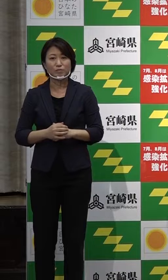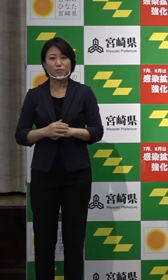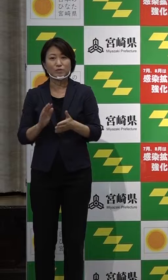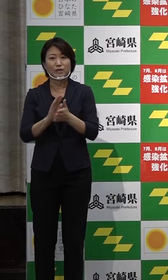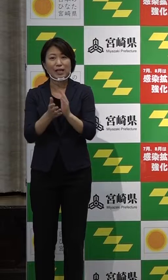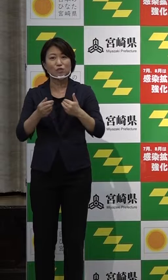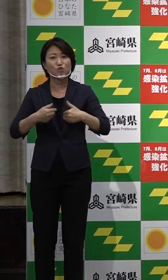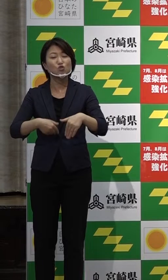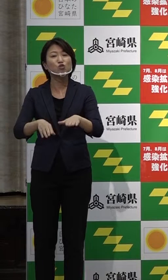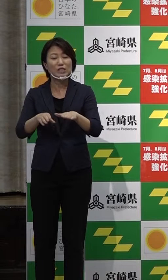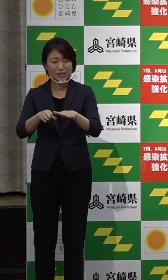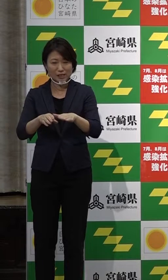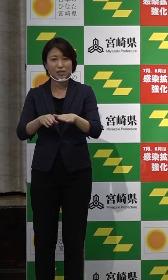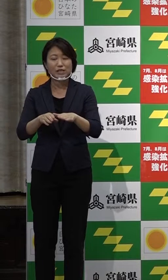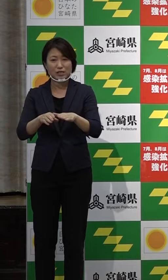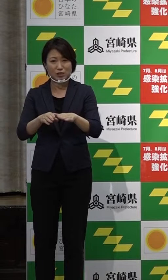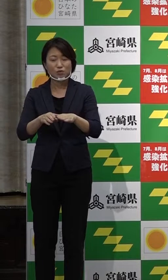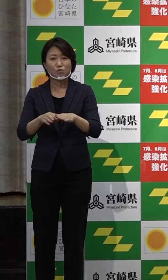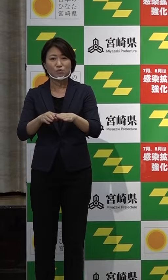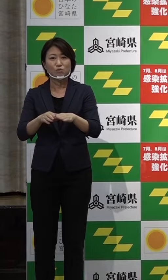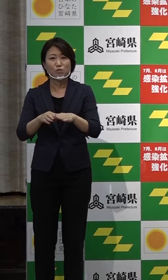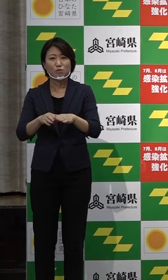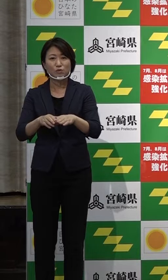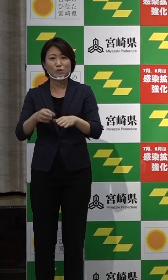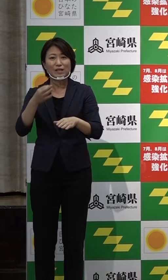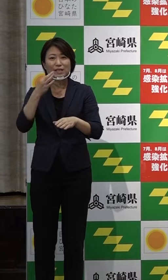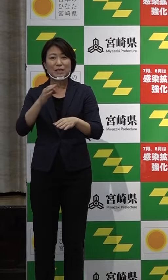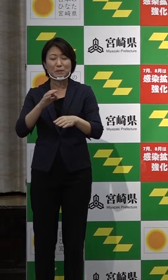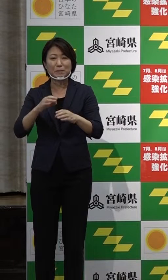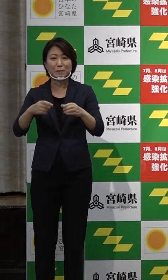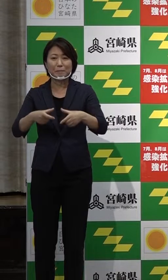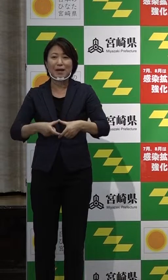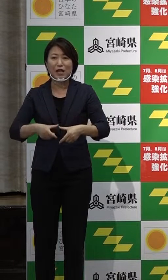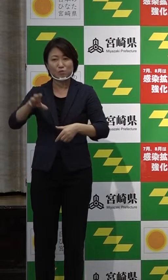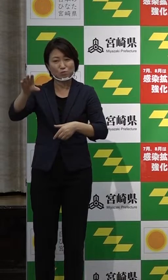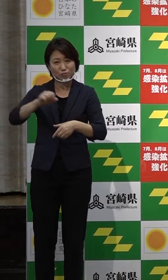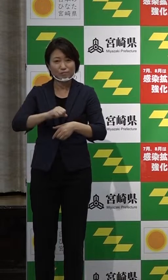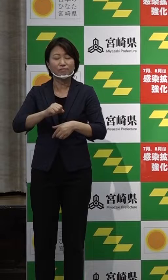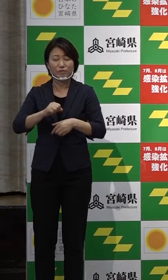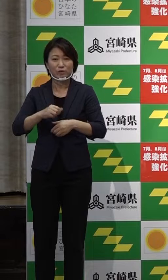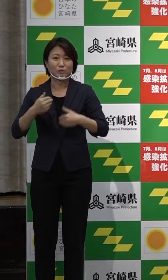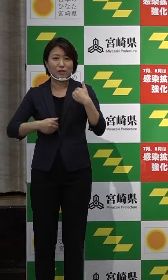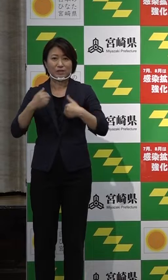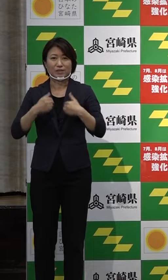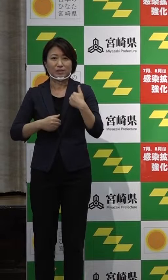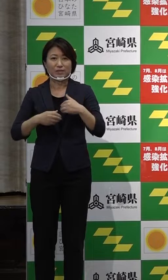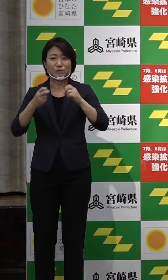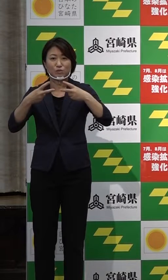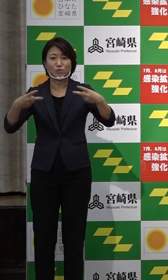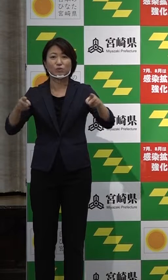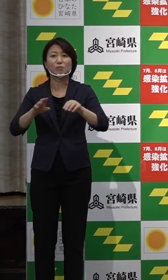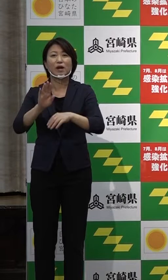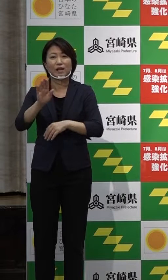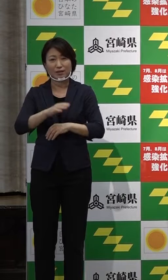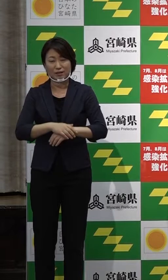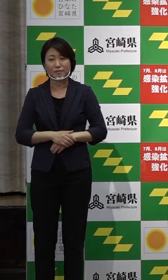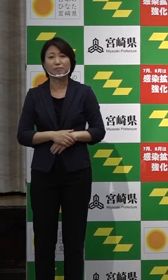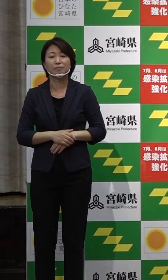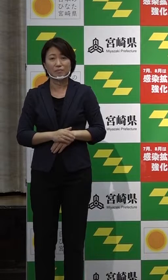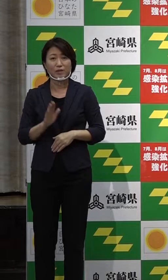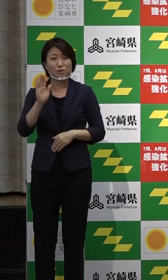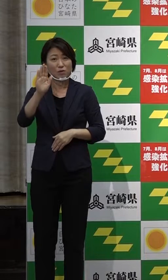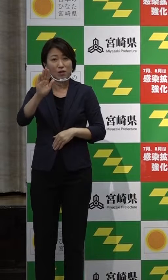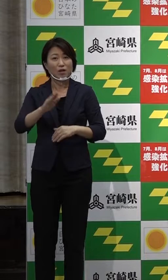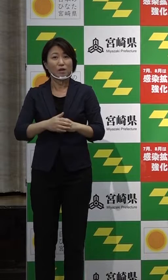旭化成の大野選手、南津選手の金メダルという嬉しいニュースもございました。その他これからも